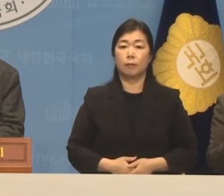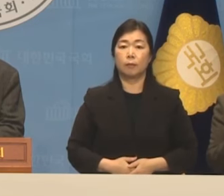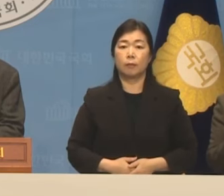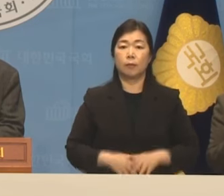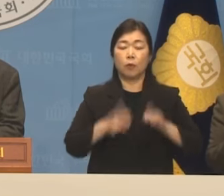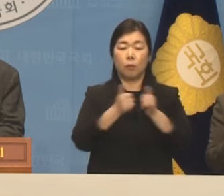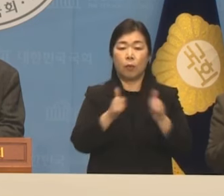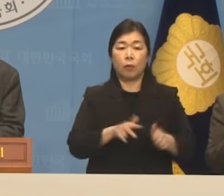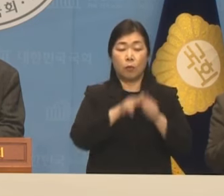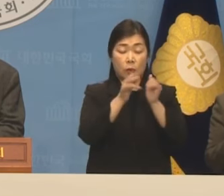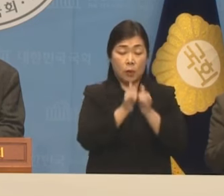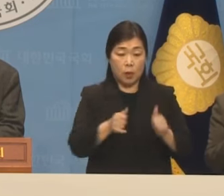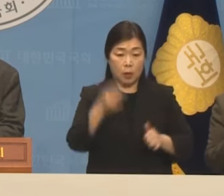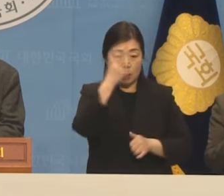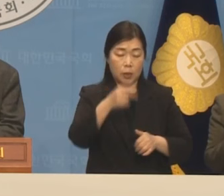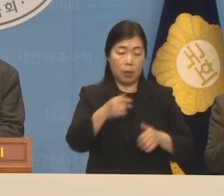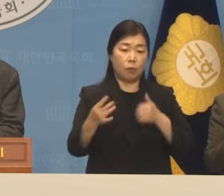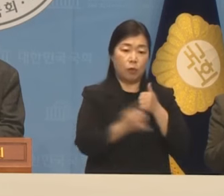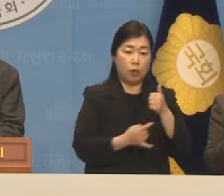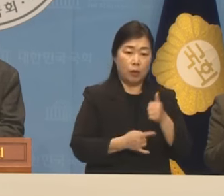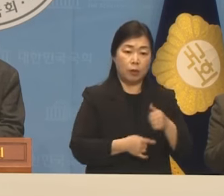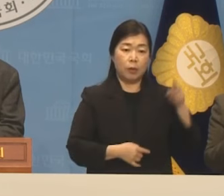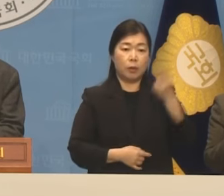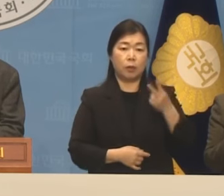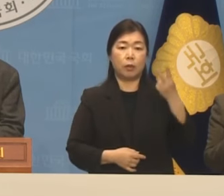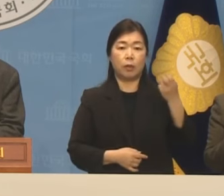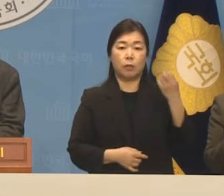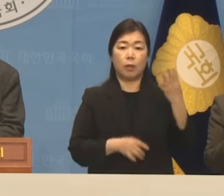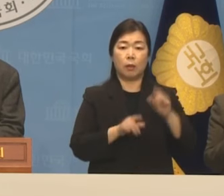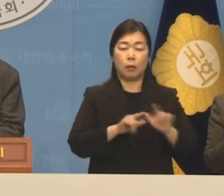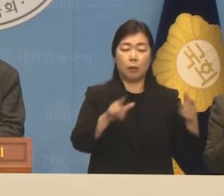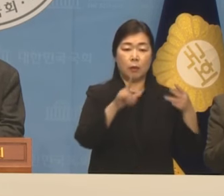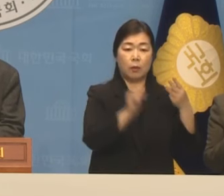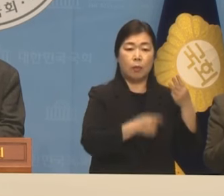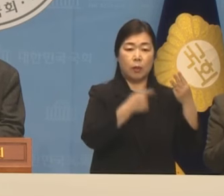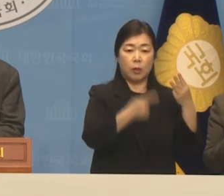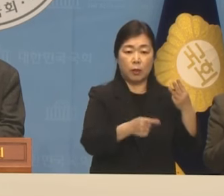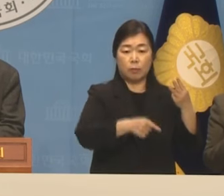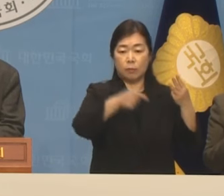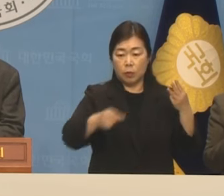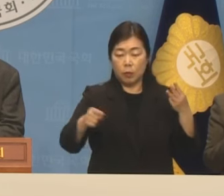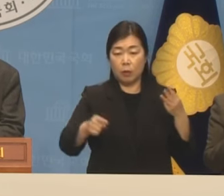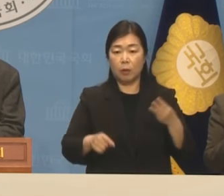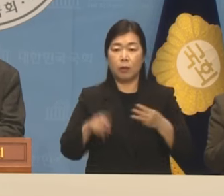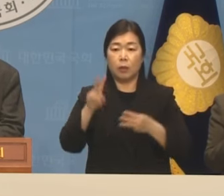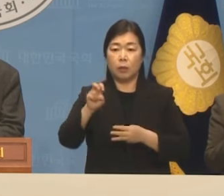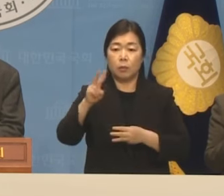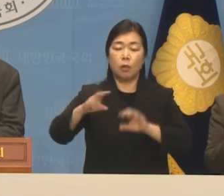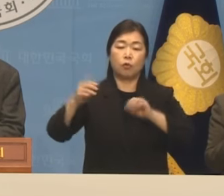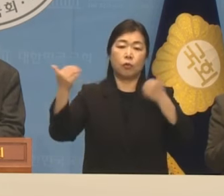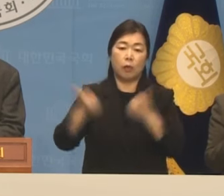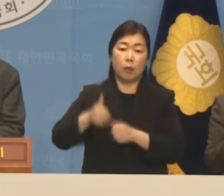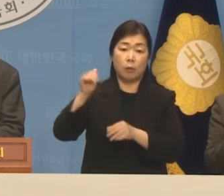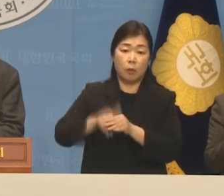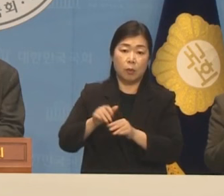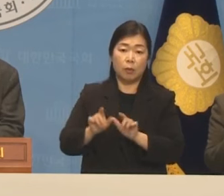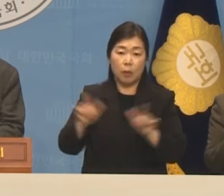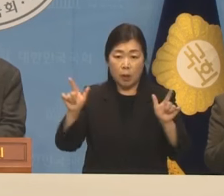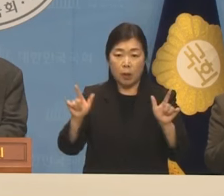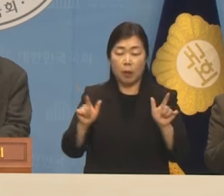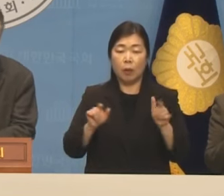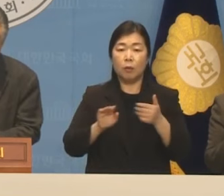국민후보 심사위는 2024년 3월 1일 발족하여 22대 총선 투표일